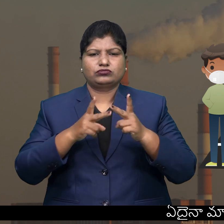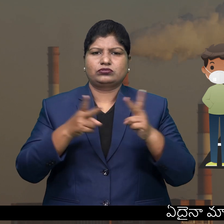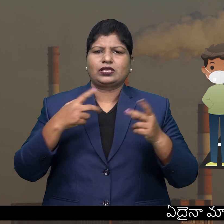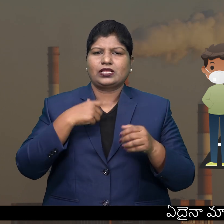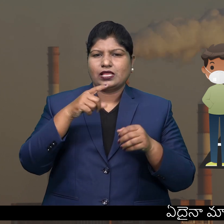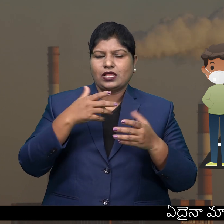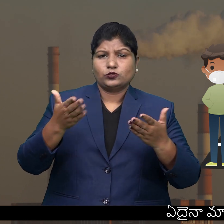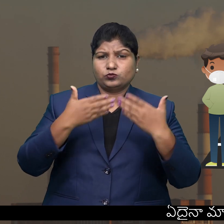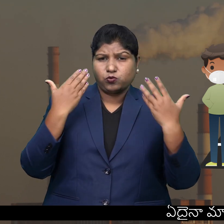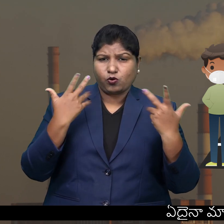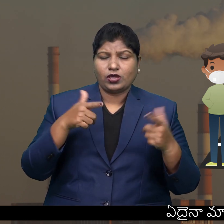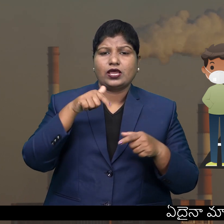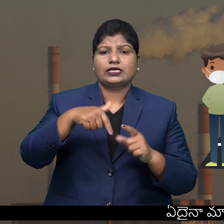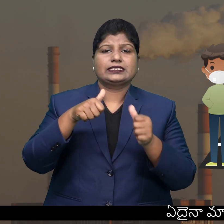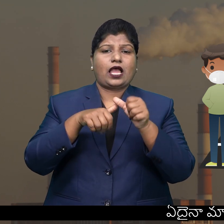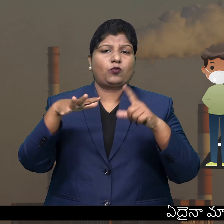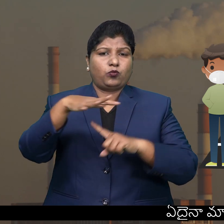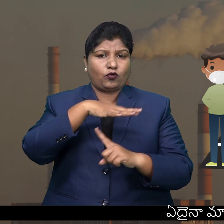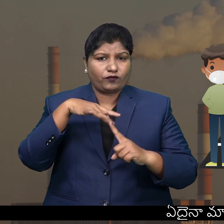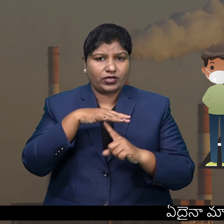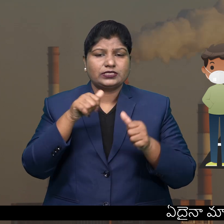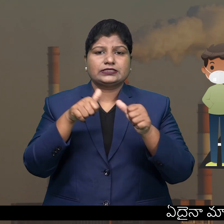ఏదైనా మానవ కార్యకలాపాలను